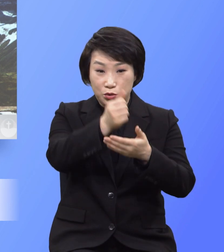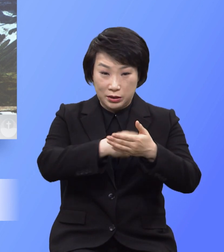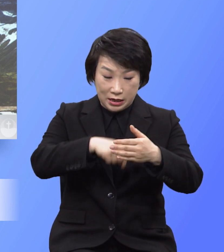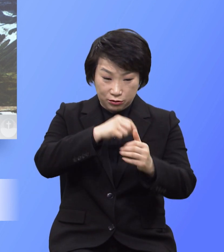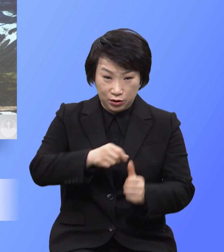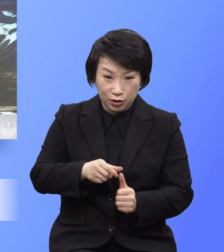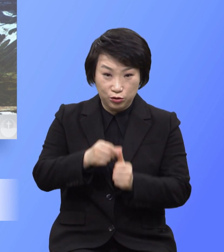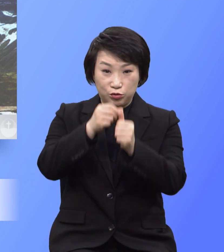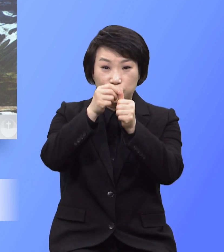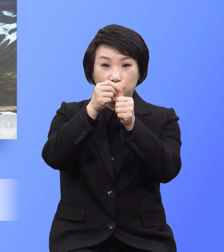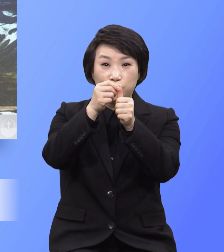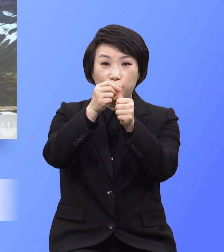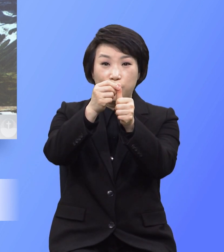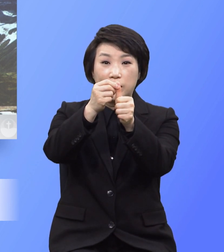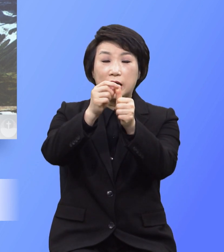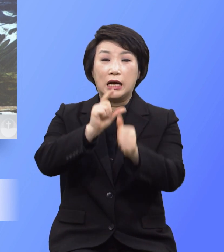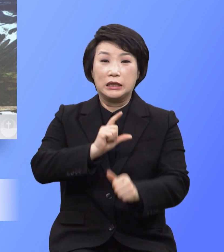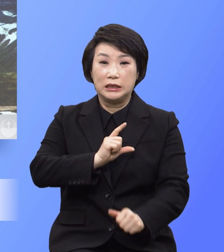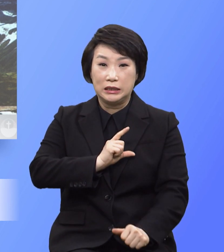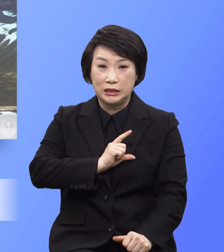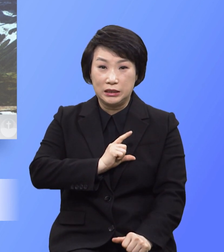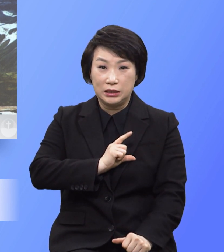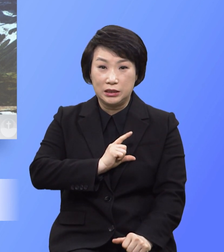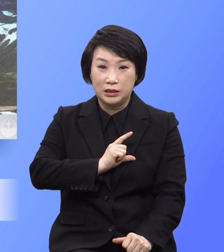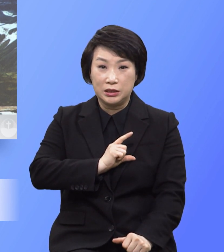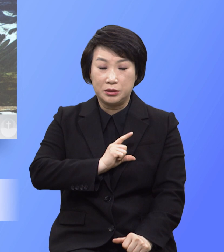백성을 죄에서 구원하실